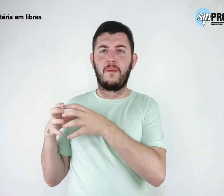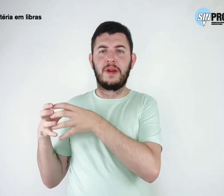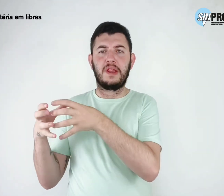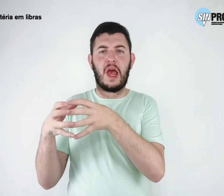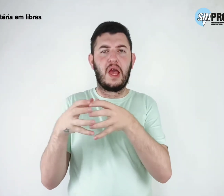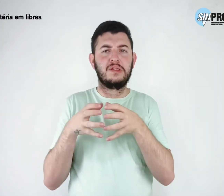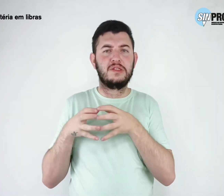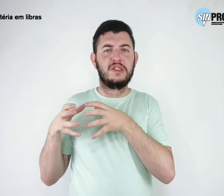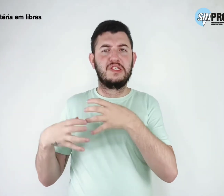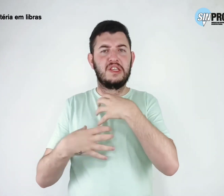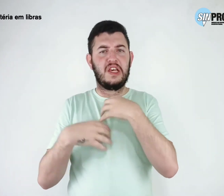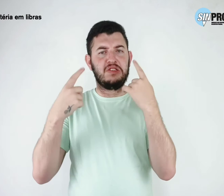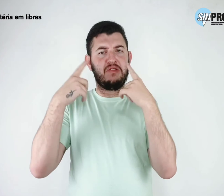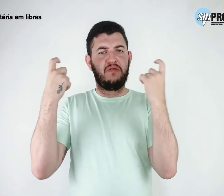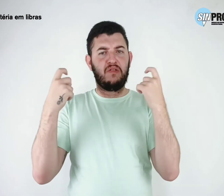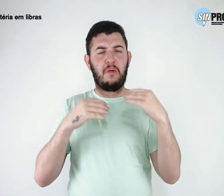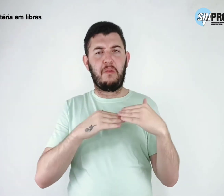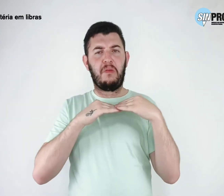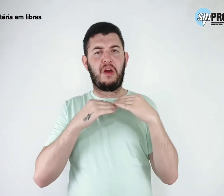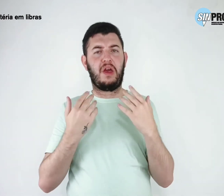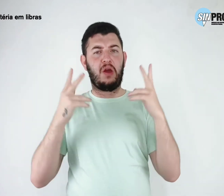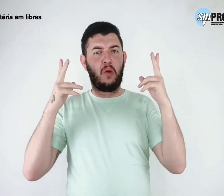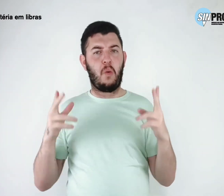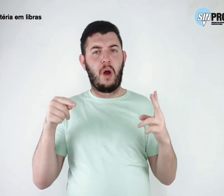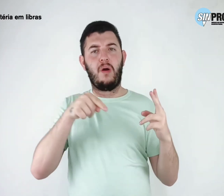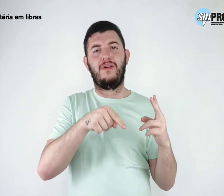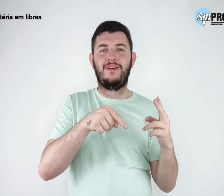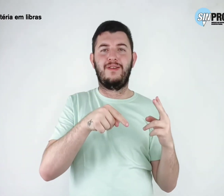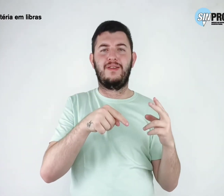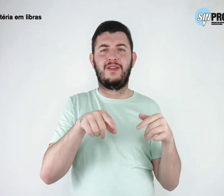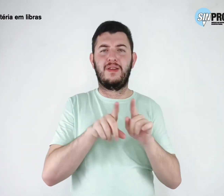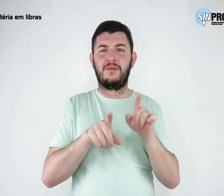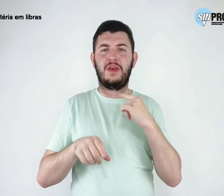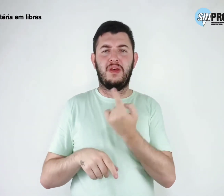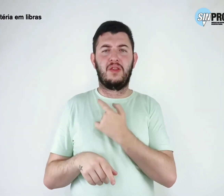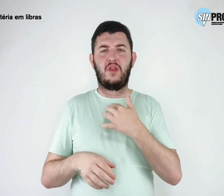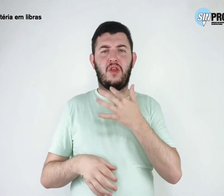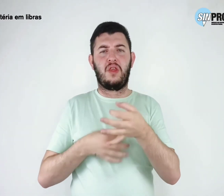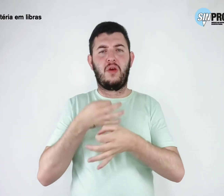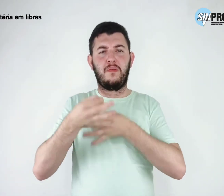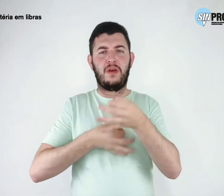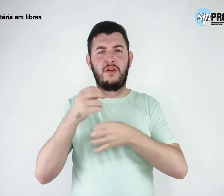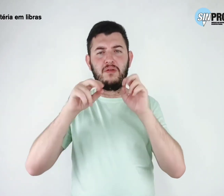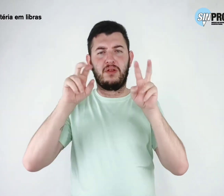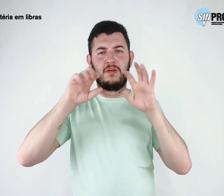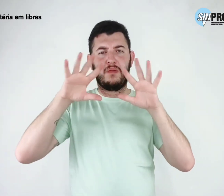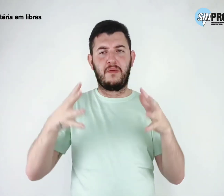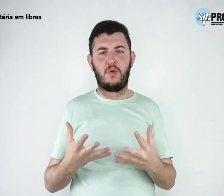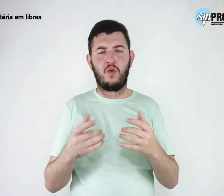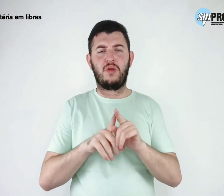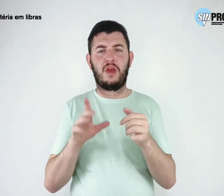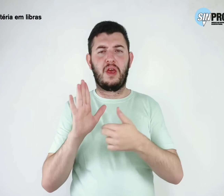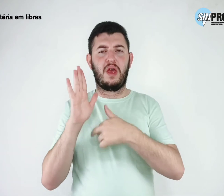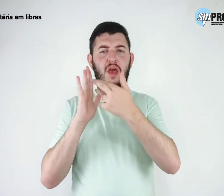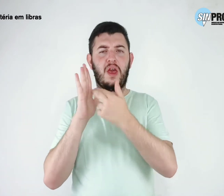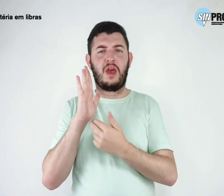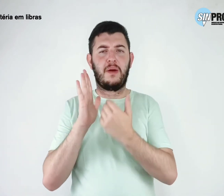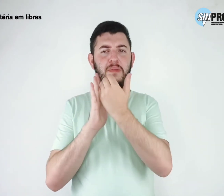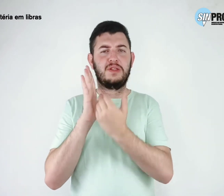igualmente agredidas. Nossa visão de mundo, nossos princípios e valores civilizatórios merecem